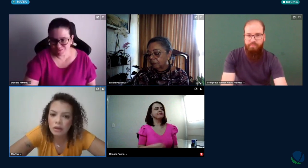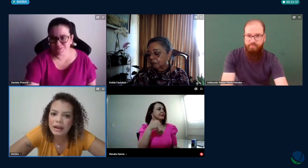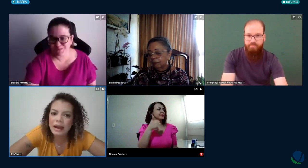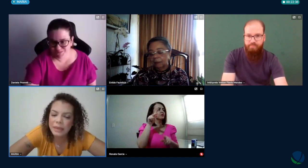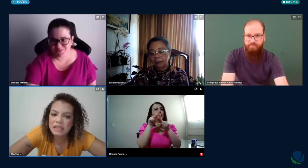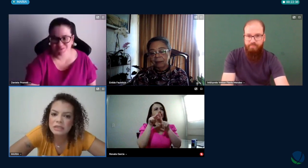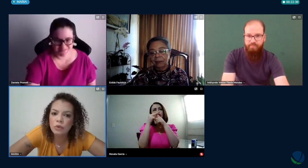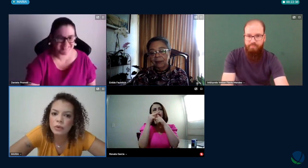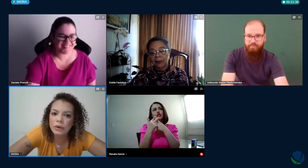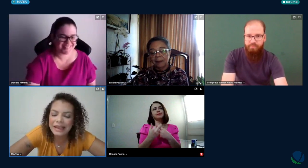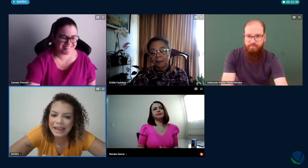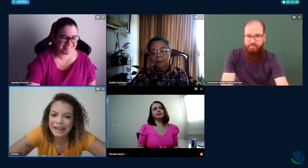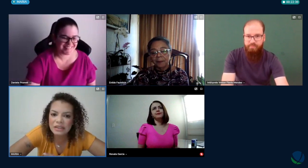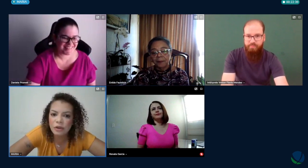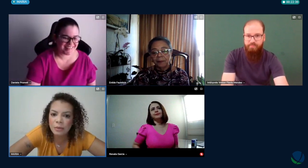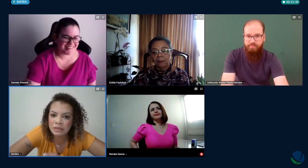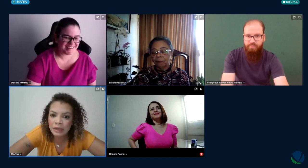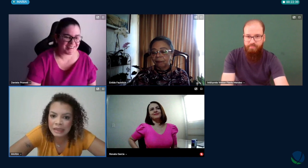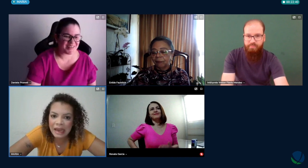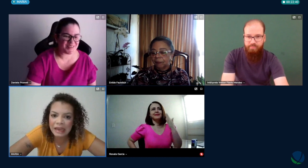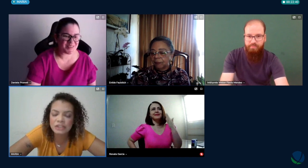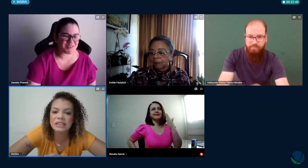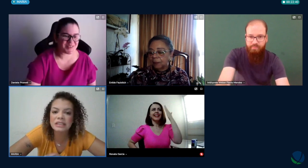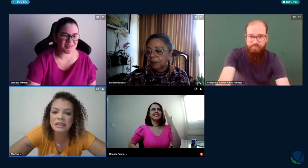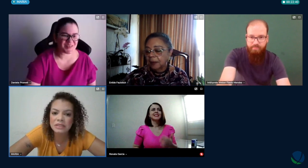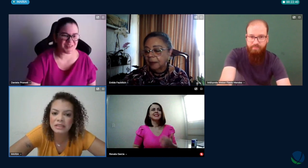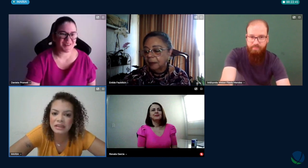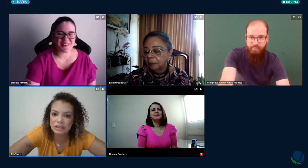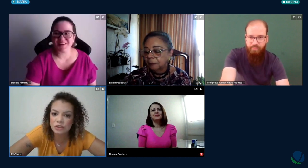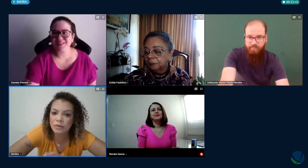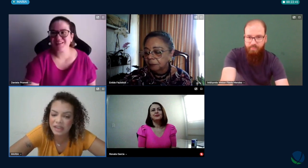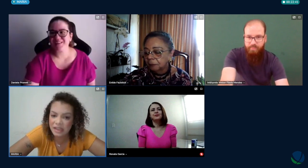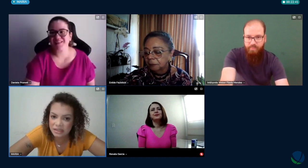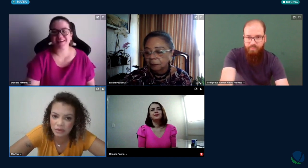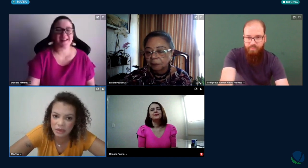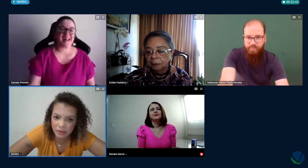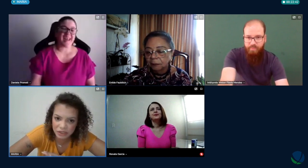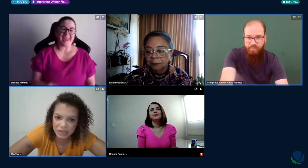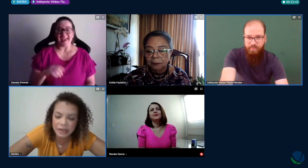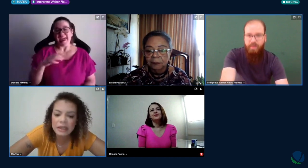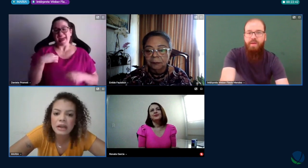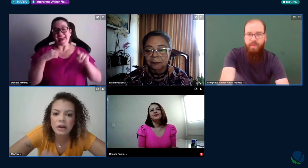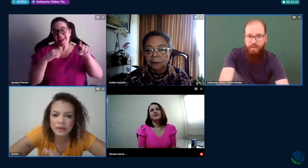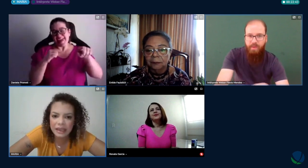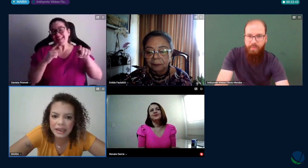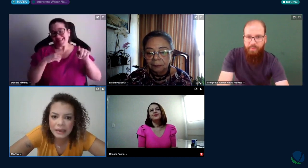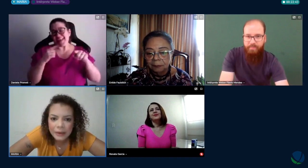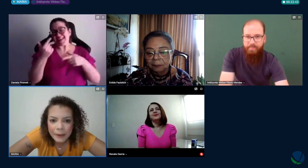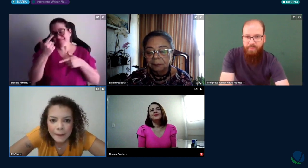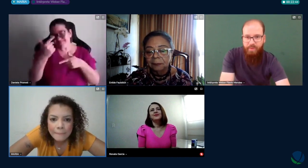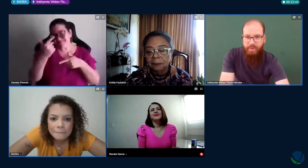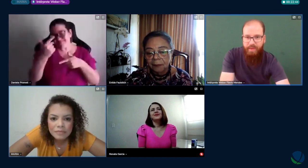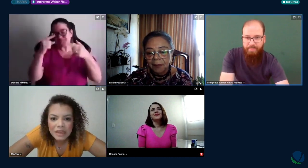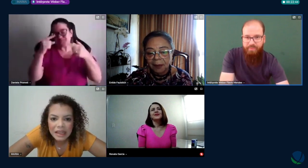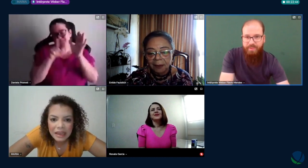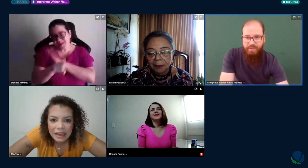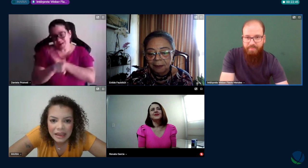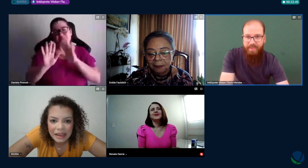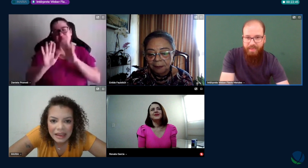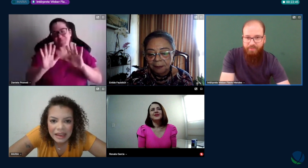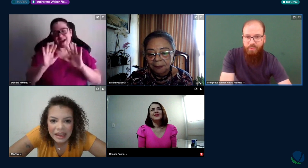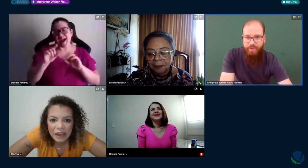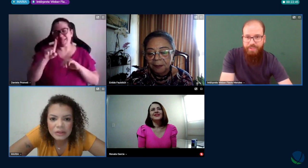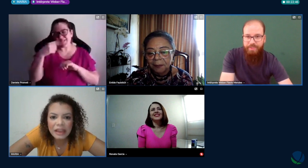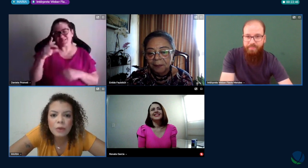e colocar mesmo essa informação clara de que não se trata de uma variação linguística, ok? Ok,